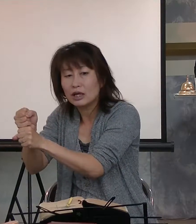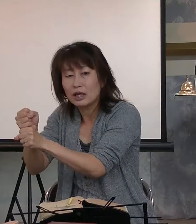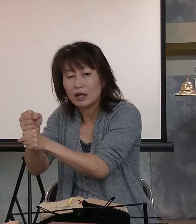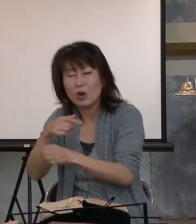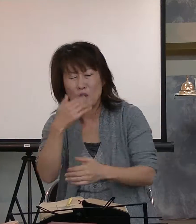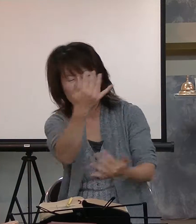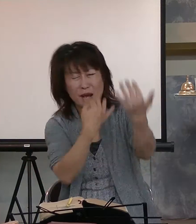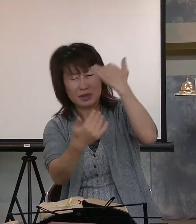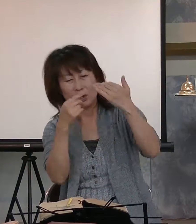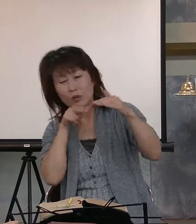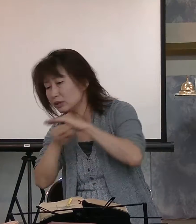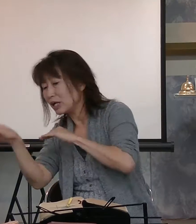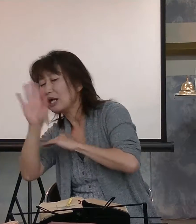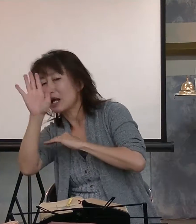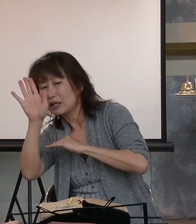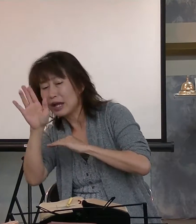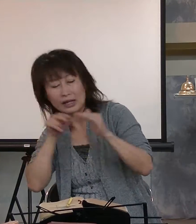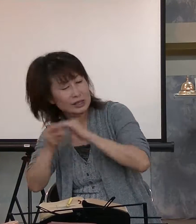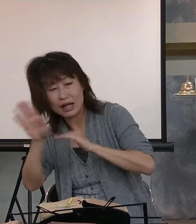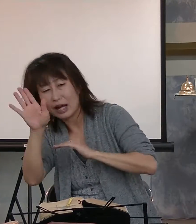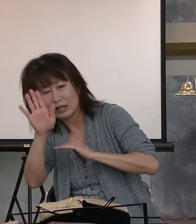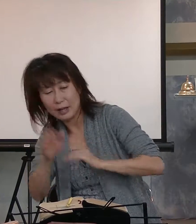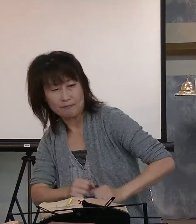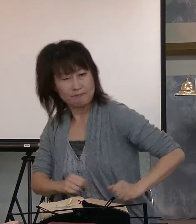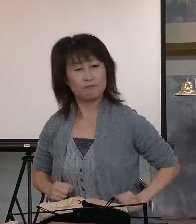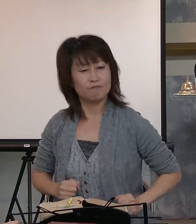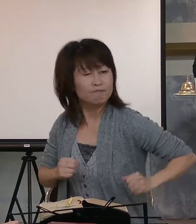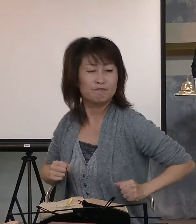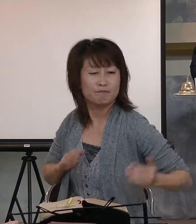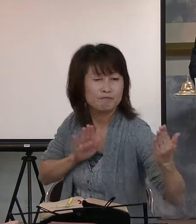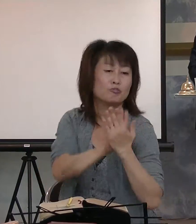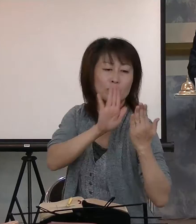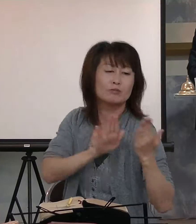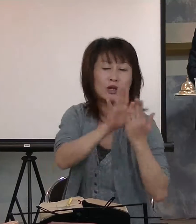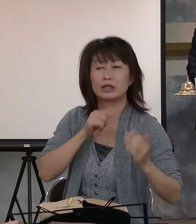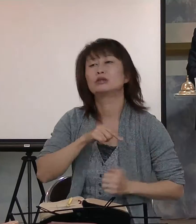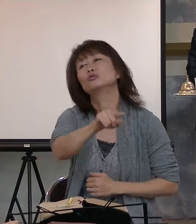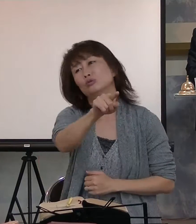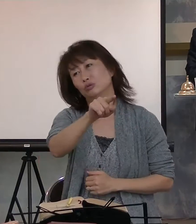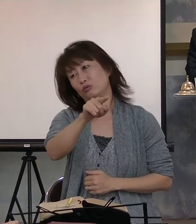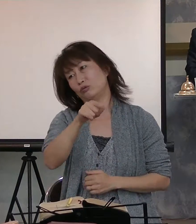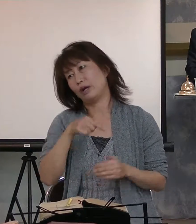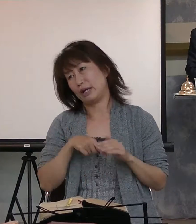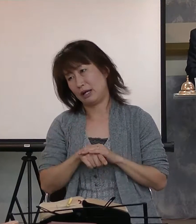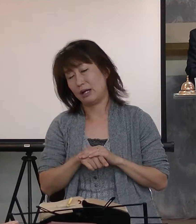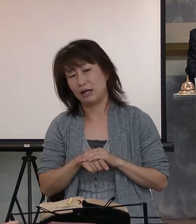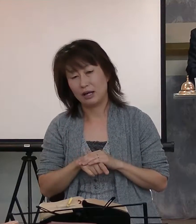ず逃げないで真正面でぶつかっていくわけです